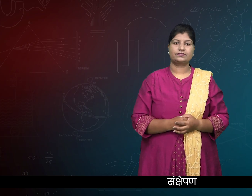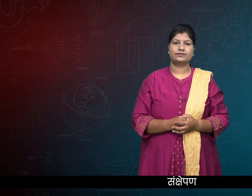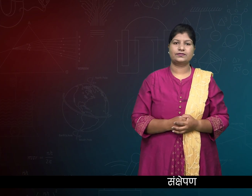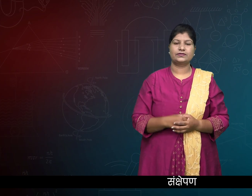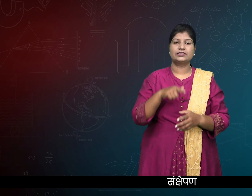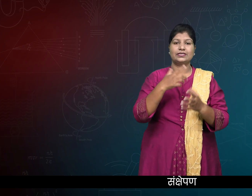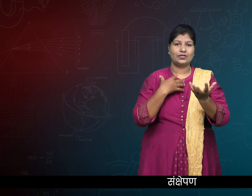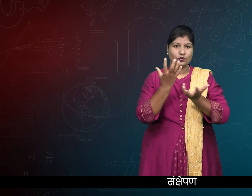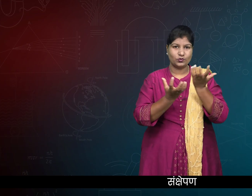संक्षेपण.